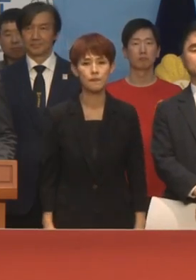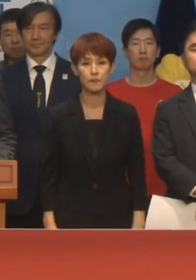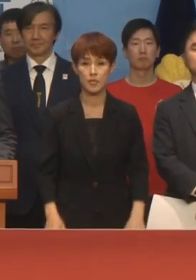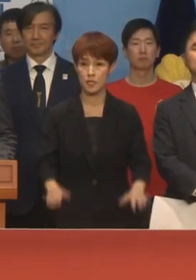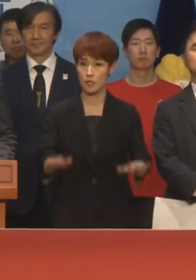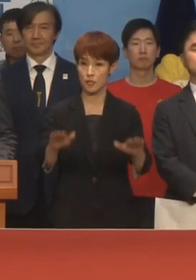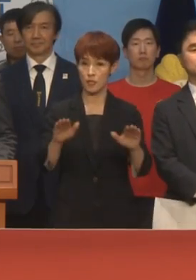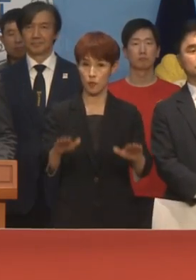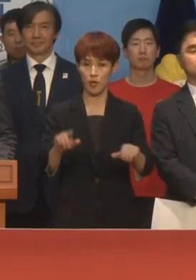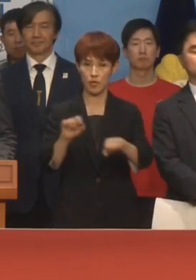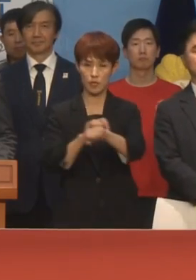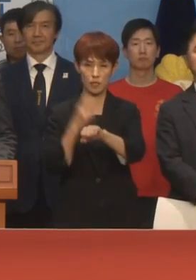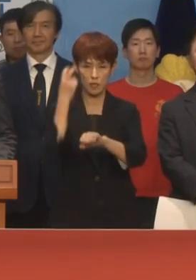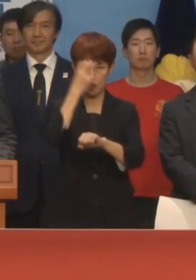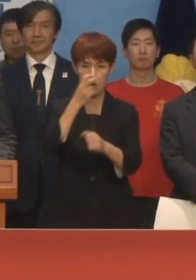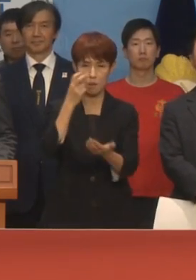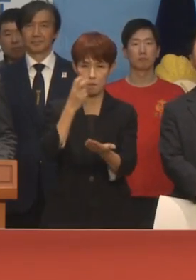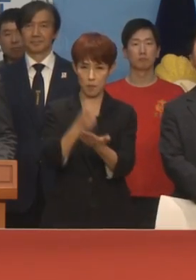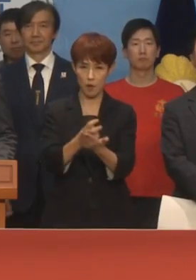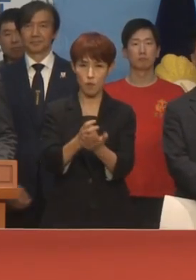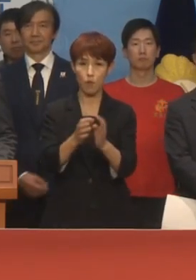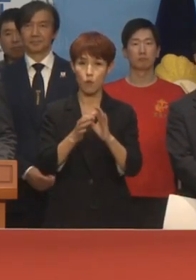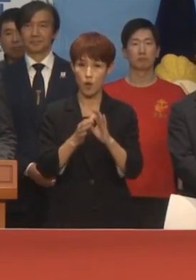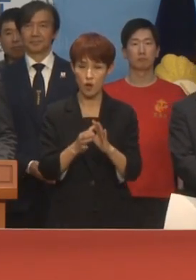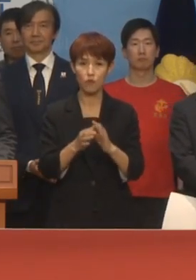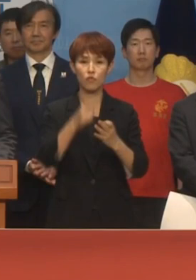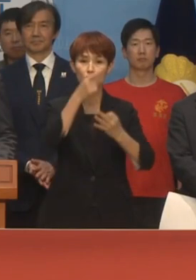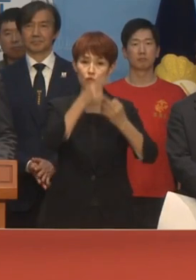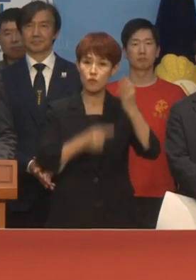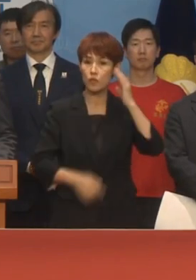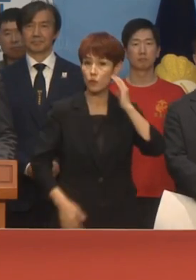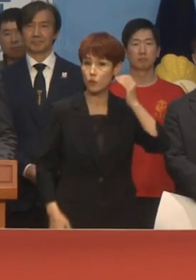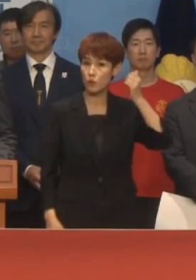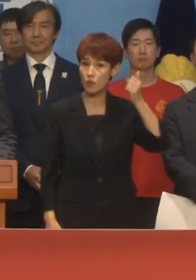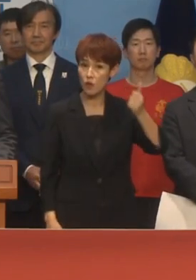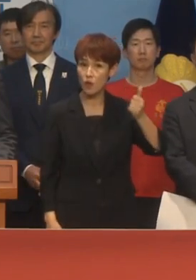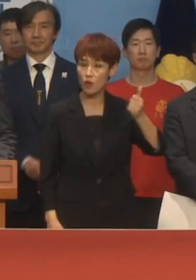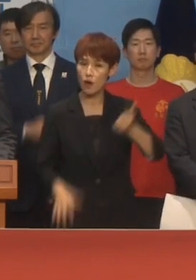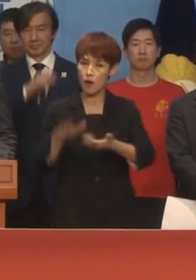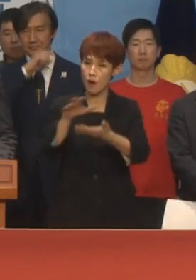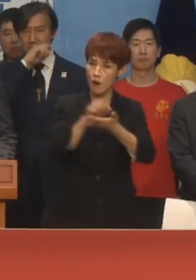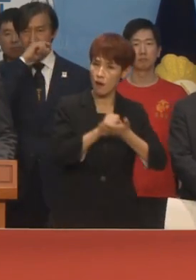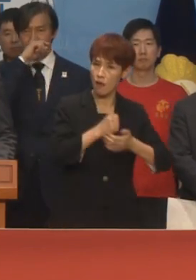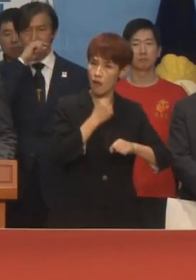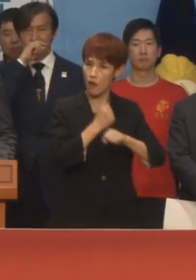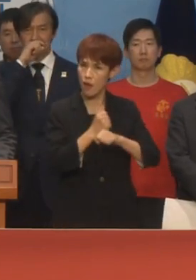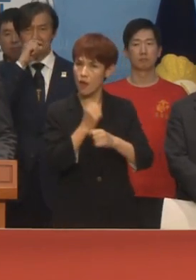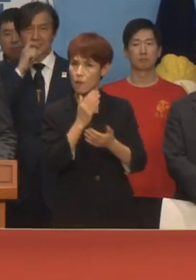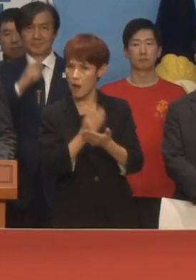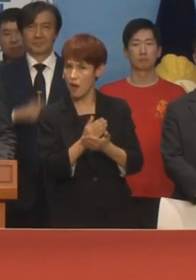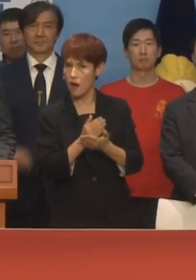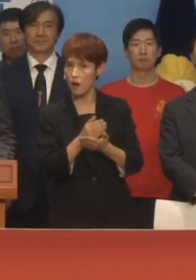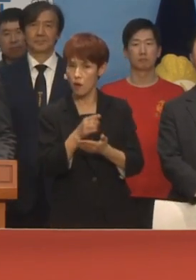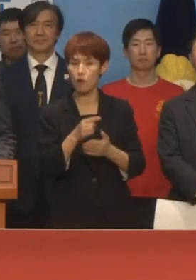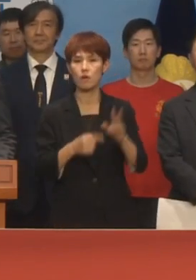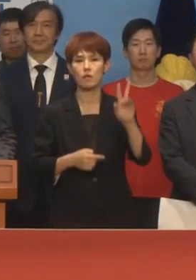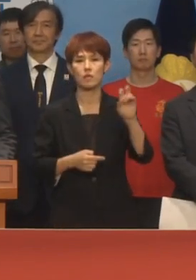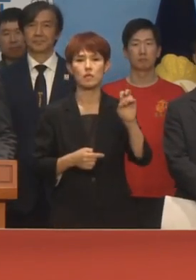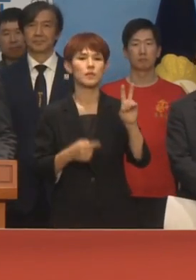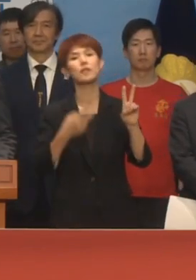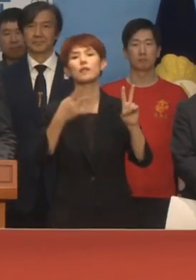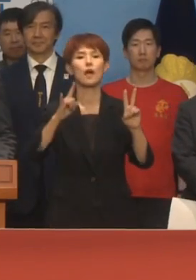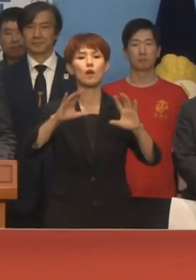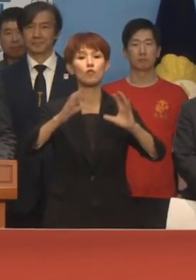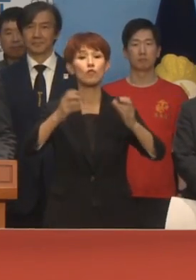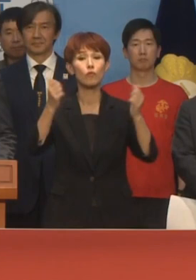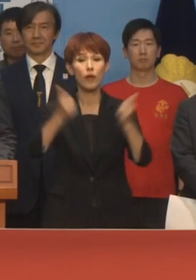이번 특검법에 대한 윤석열 대통령의 수용 여부는 이후 22대 국회에서